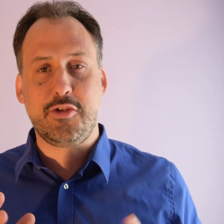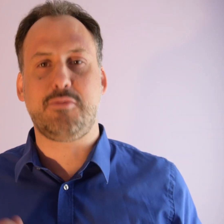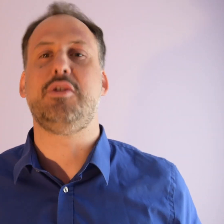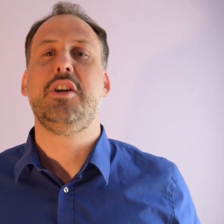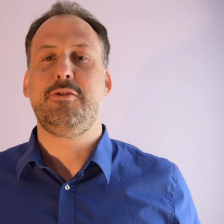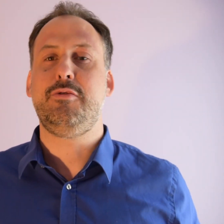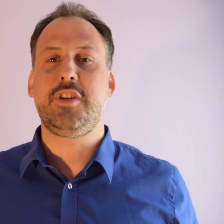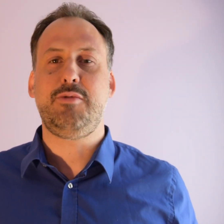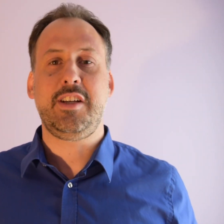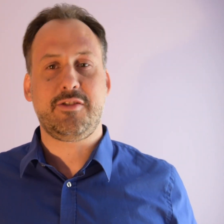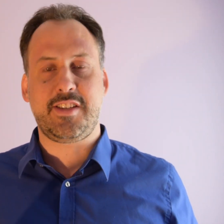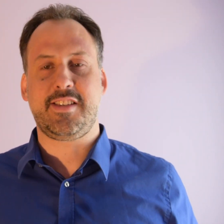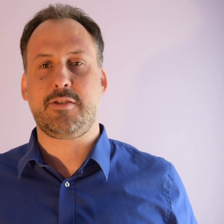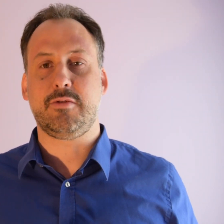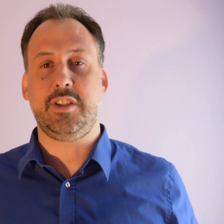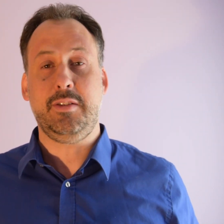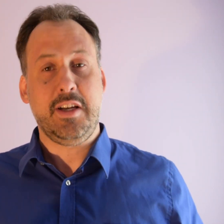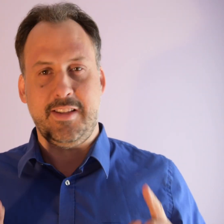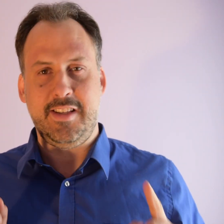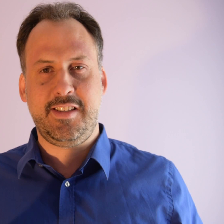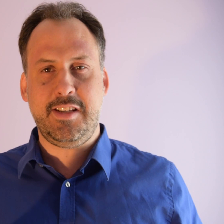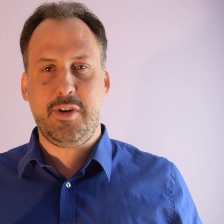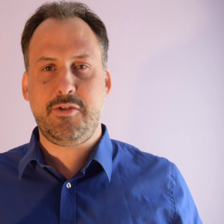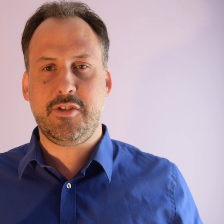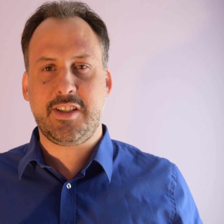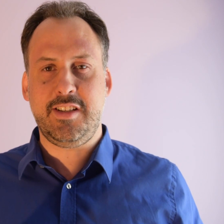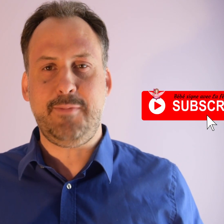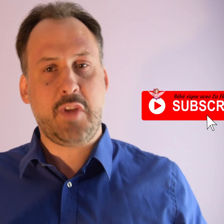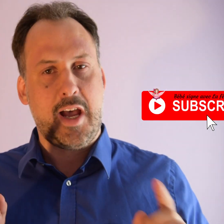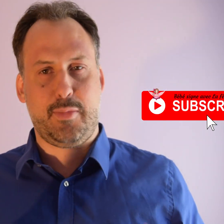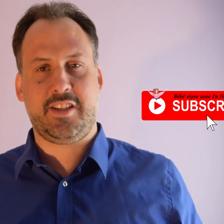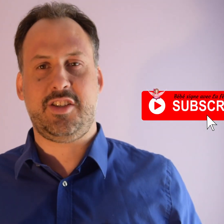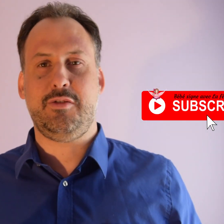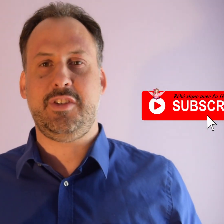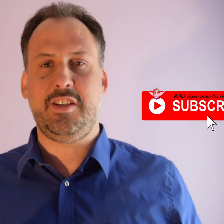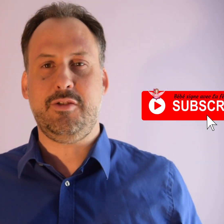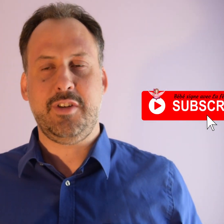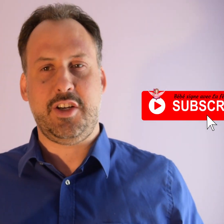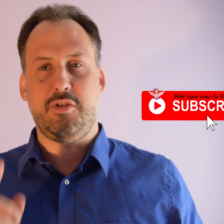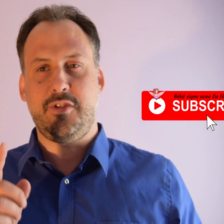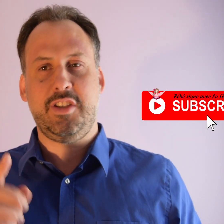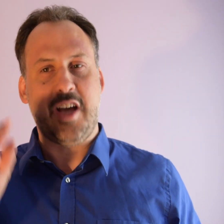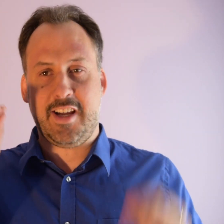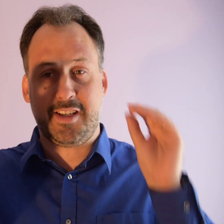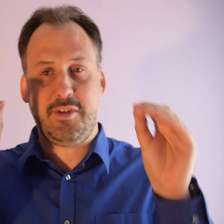du vocabulaire de ces cinq cantines n'hésitez pas à vous entraîner à partager une vidéo et je vous dis à très bientôt